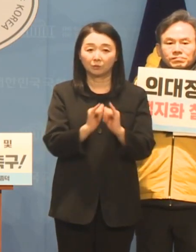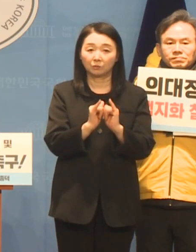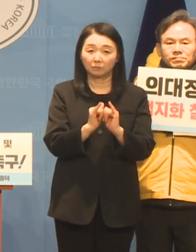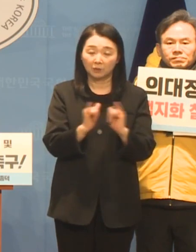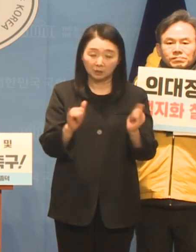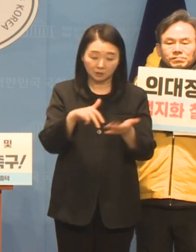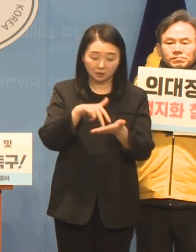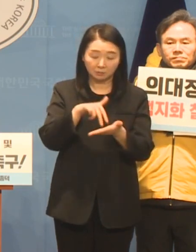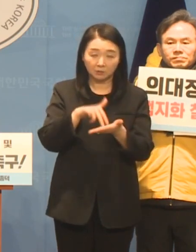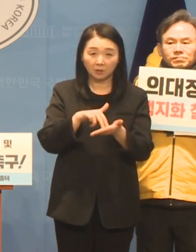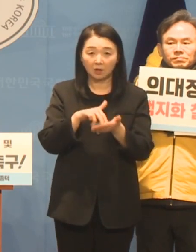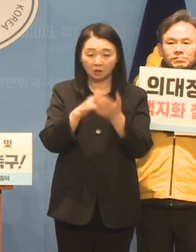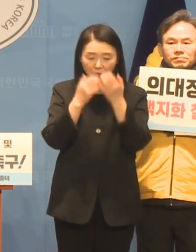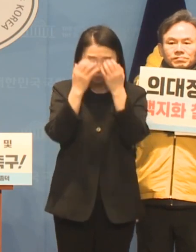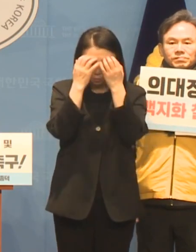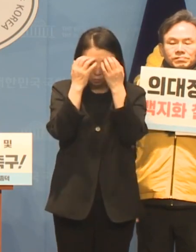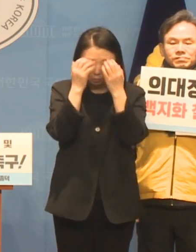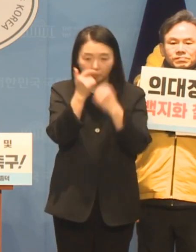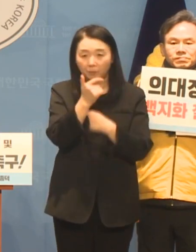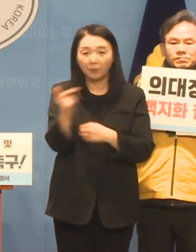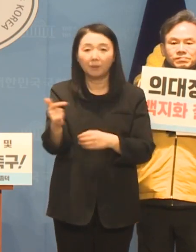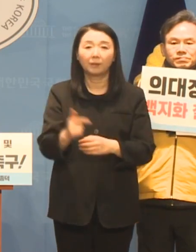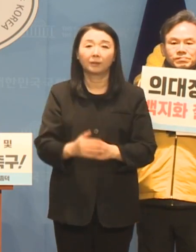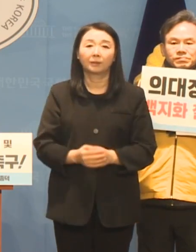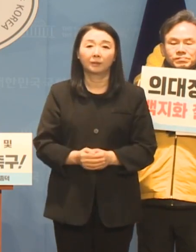국민들도 매우 고통스럽습니다.